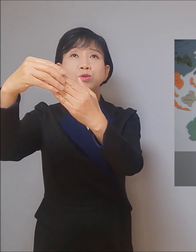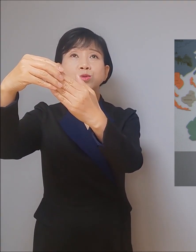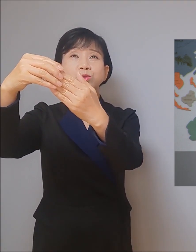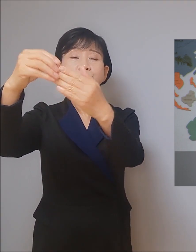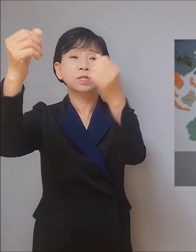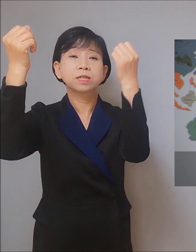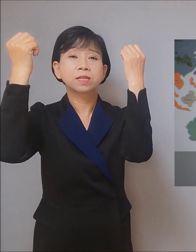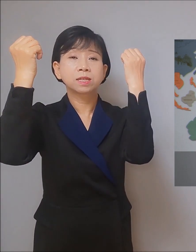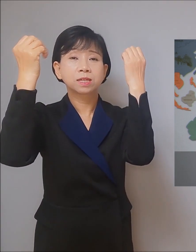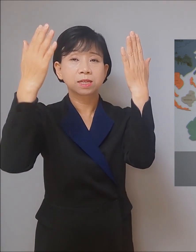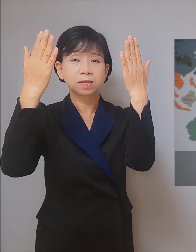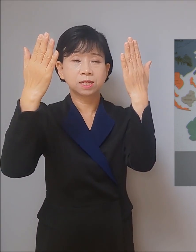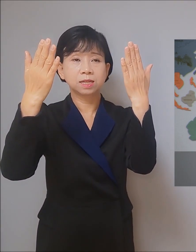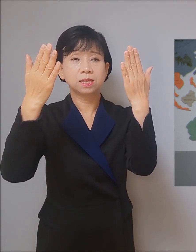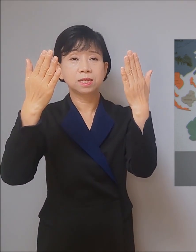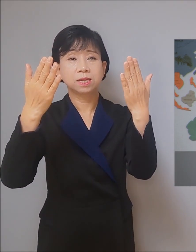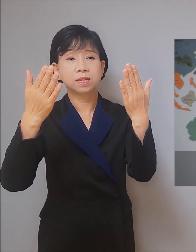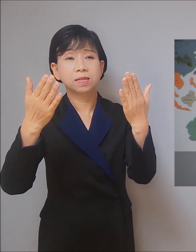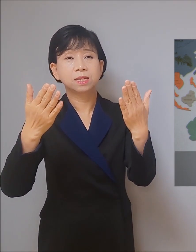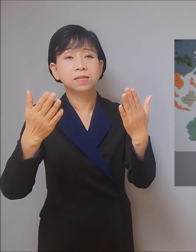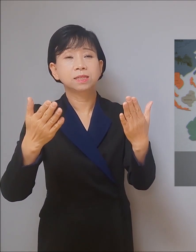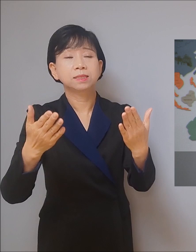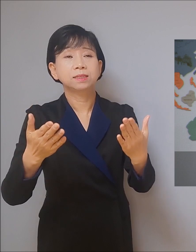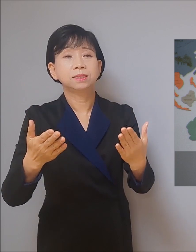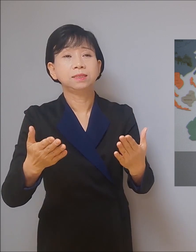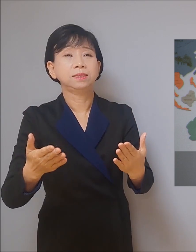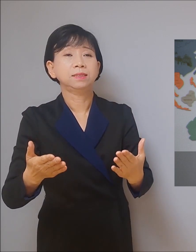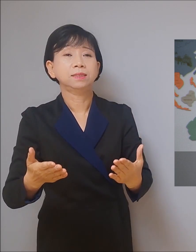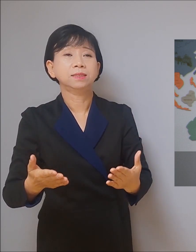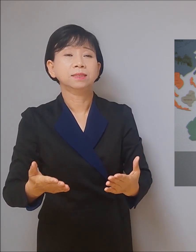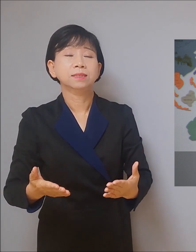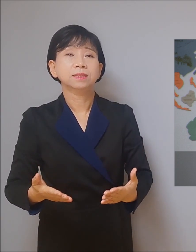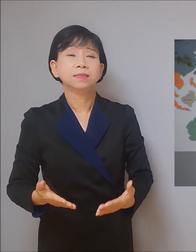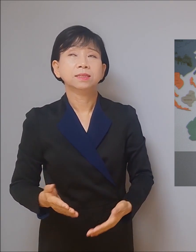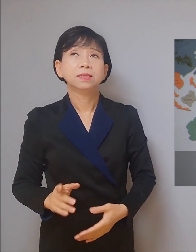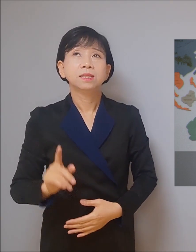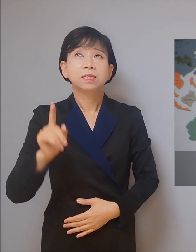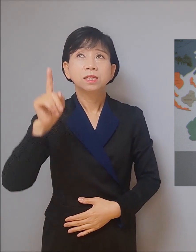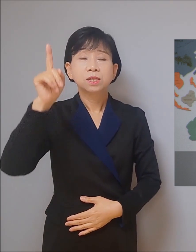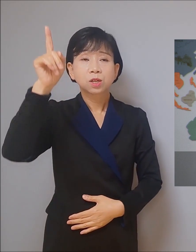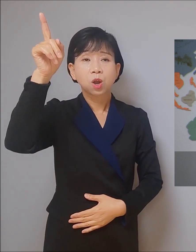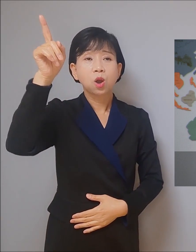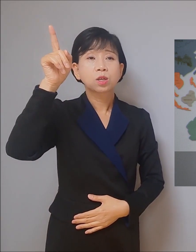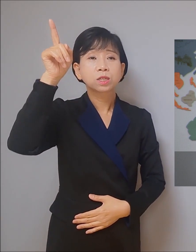인도해 주시 거기서 우리 영혼이